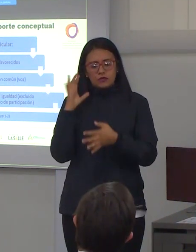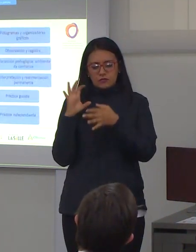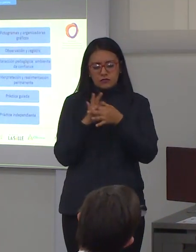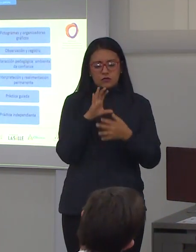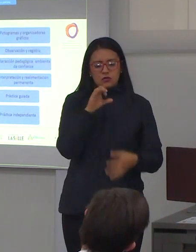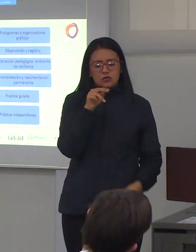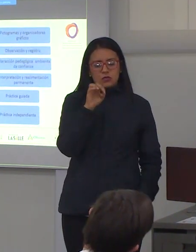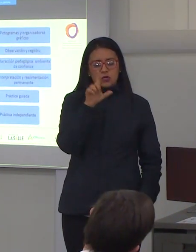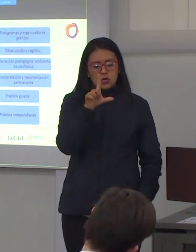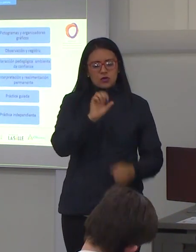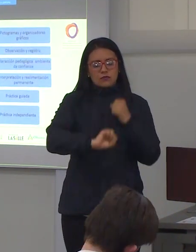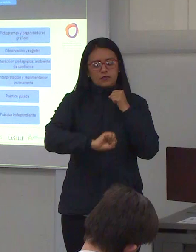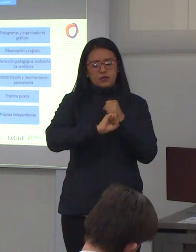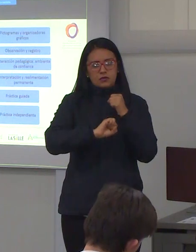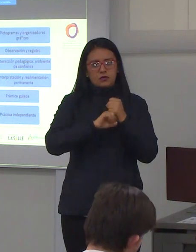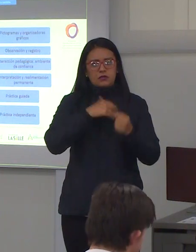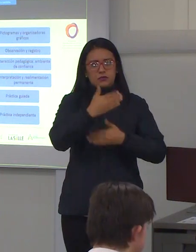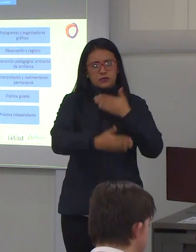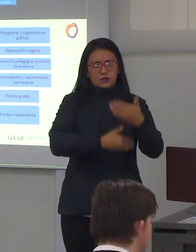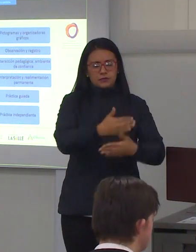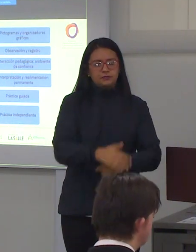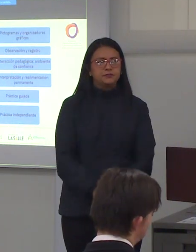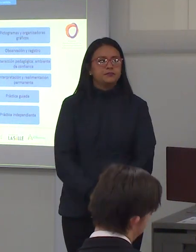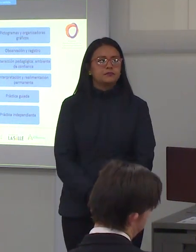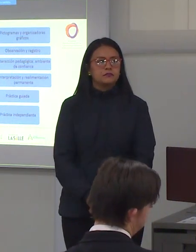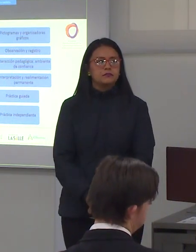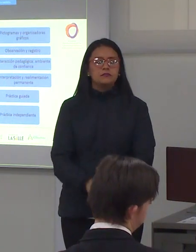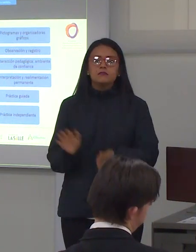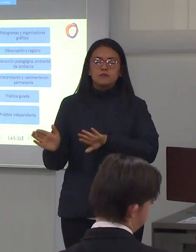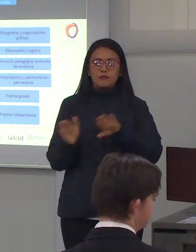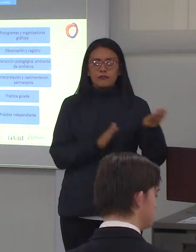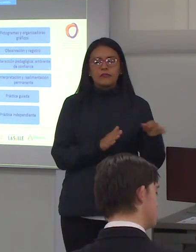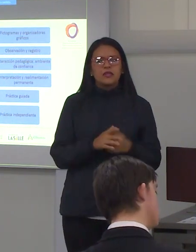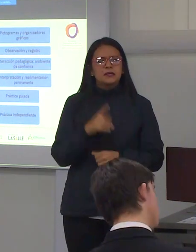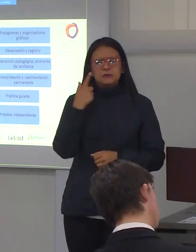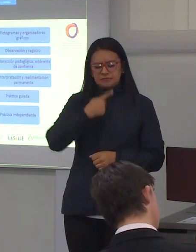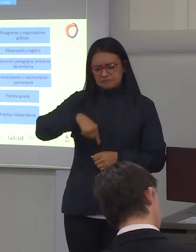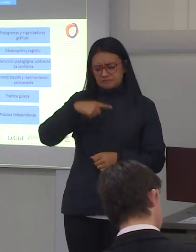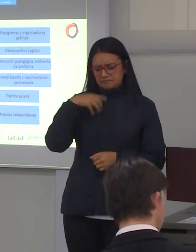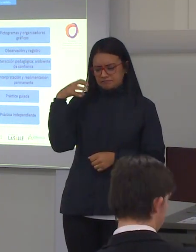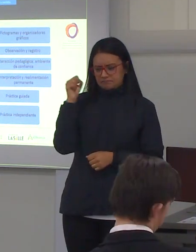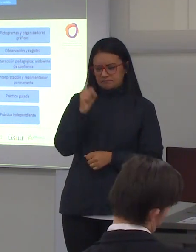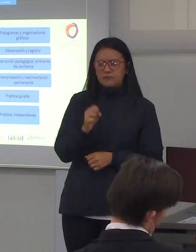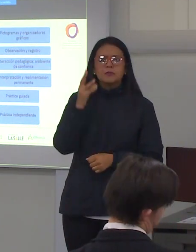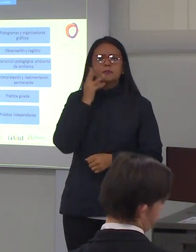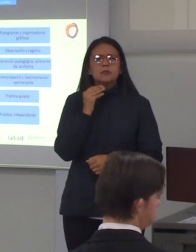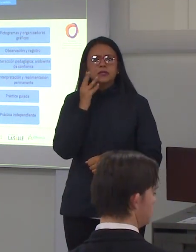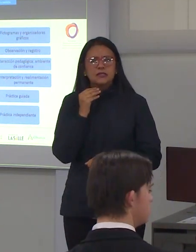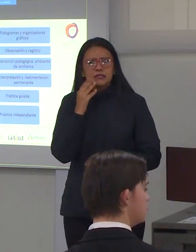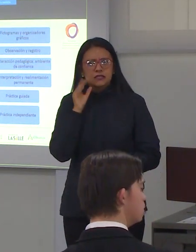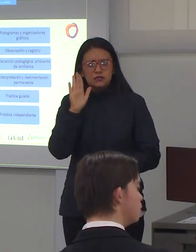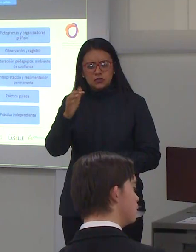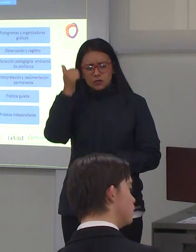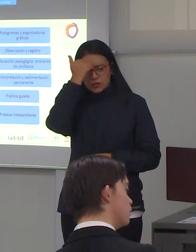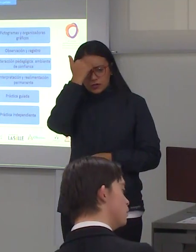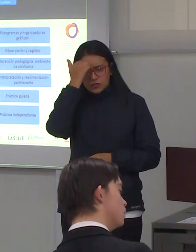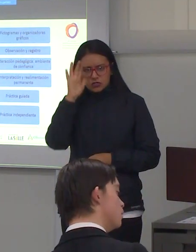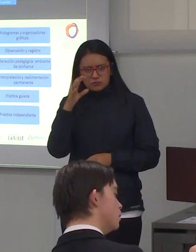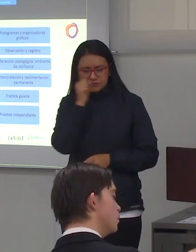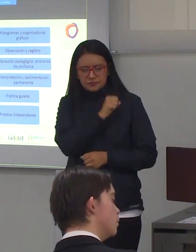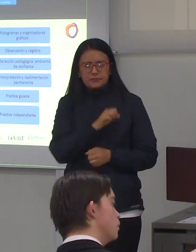como para apoyar este proceso. ¿Qué fuimos encontrando entonces en nuestra experiencia que en el caso de los docentes?